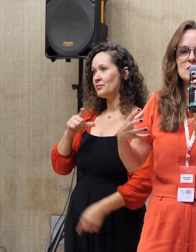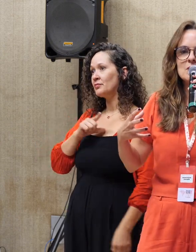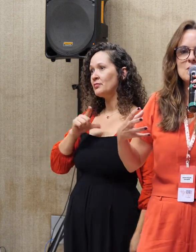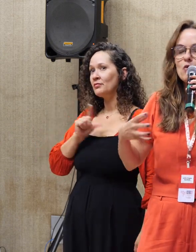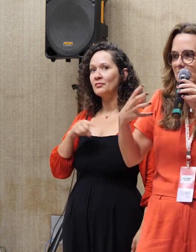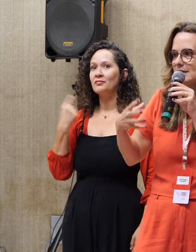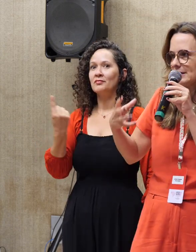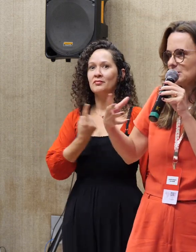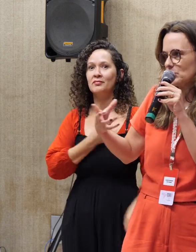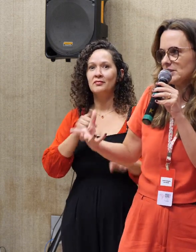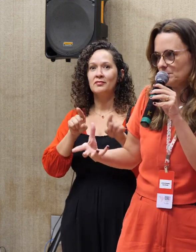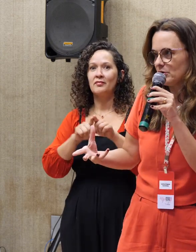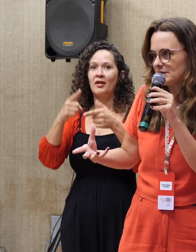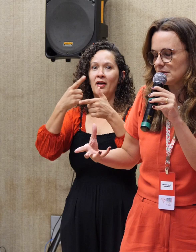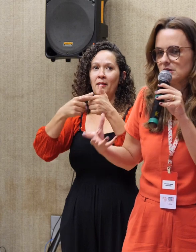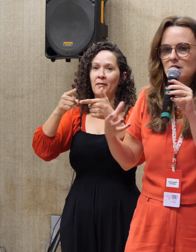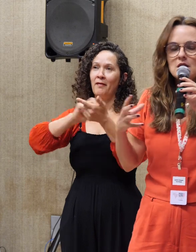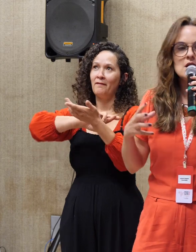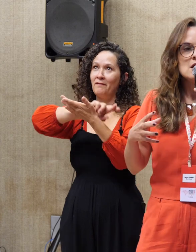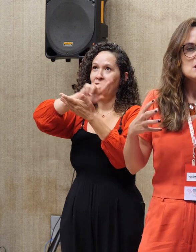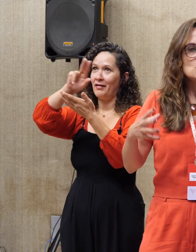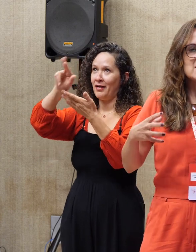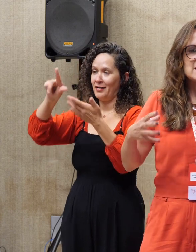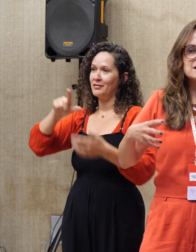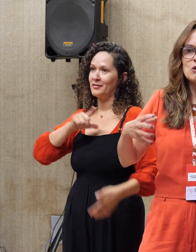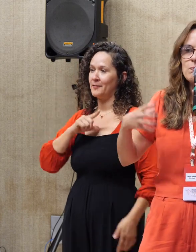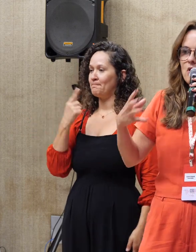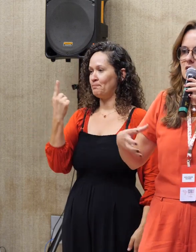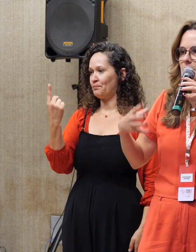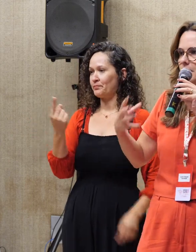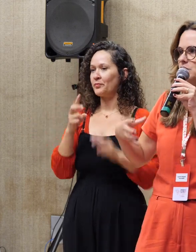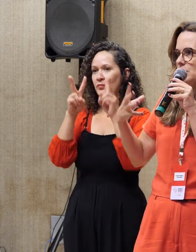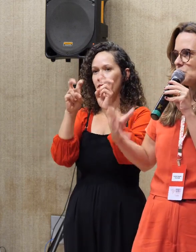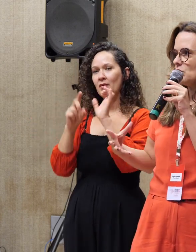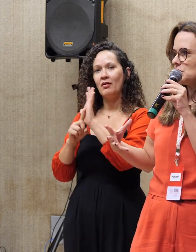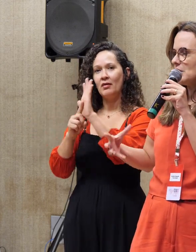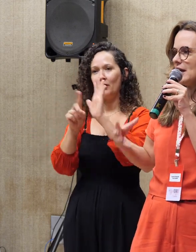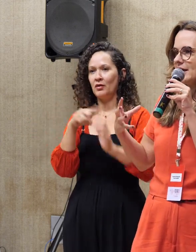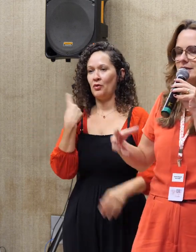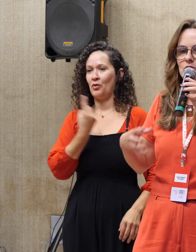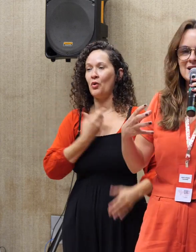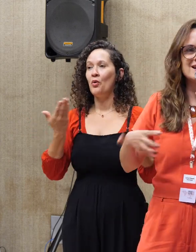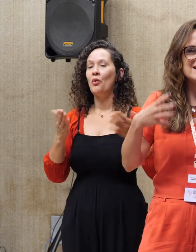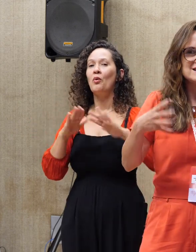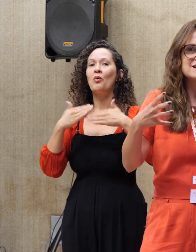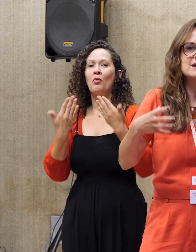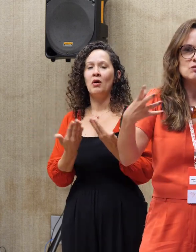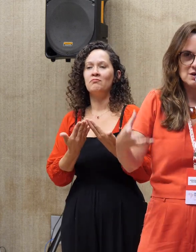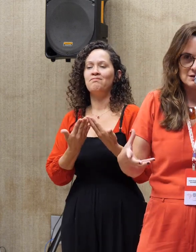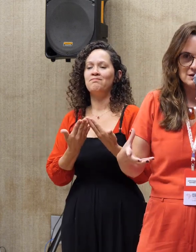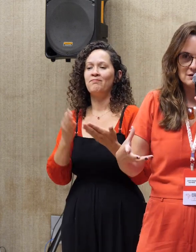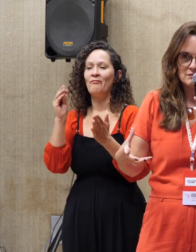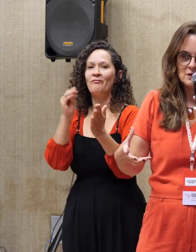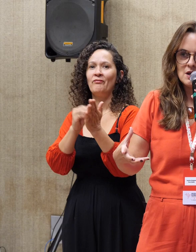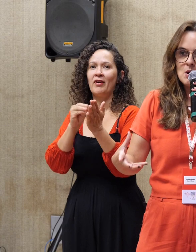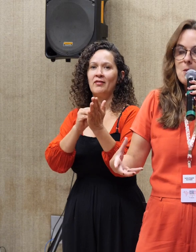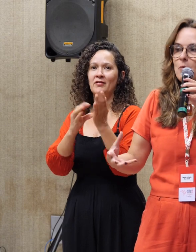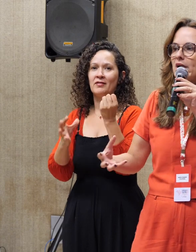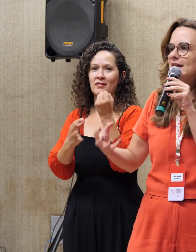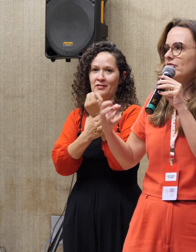temos muitas questões postas. E uma questão posta para a gente hoje é a questão da